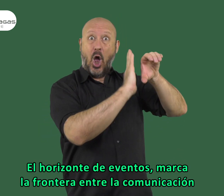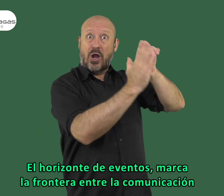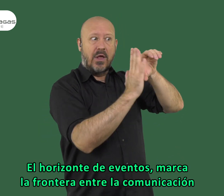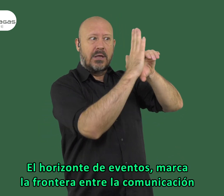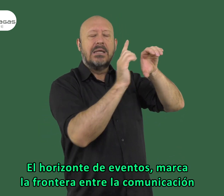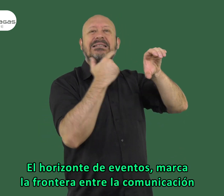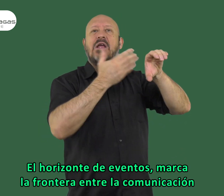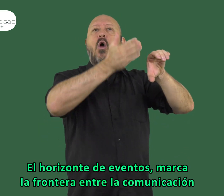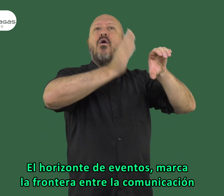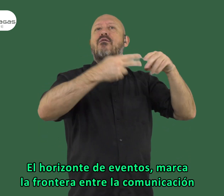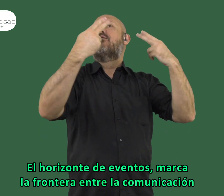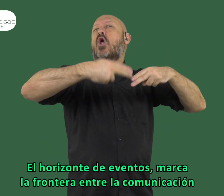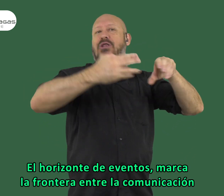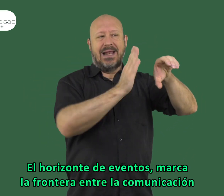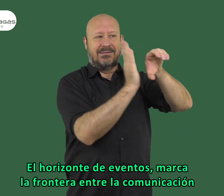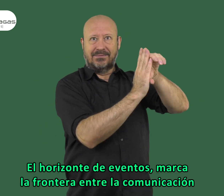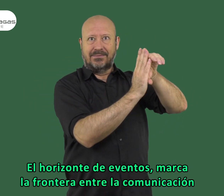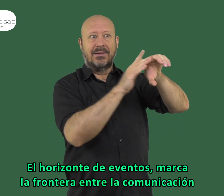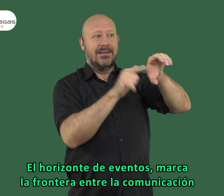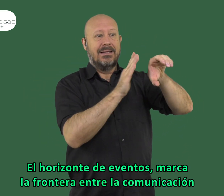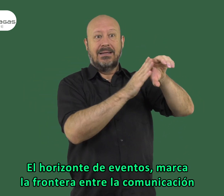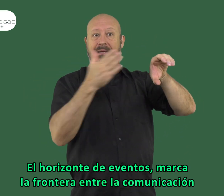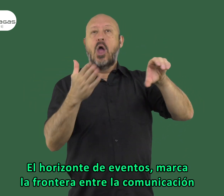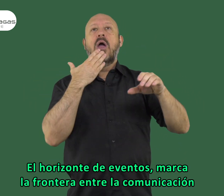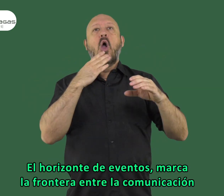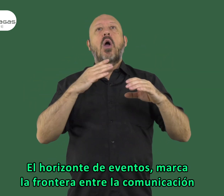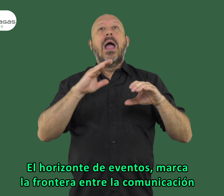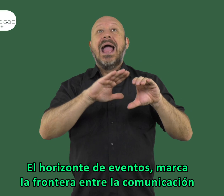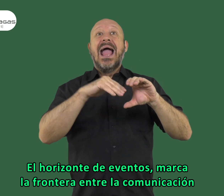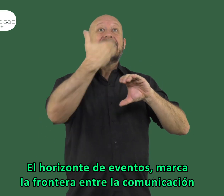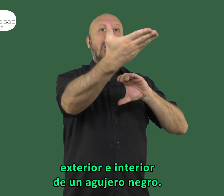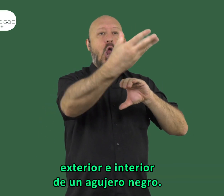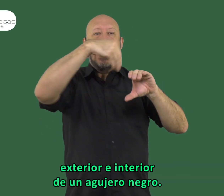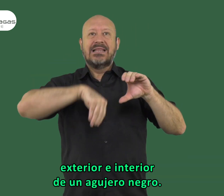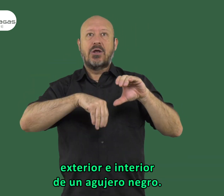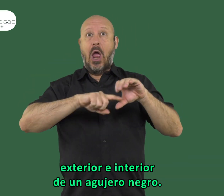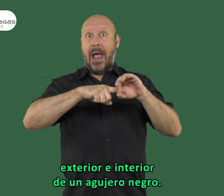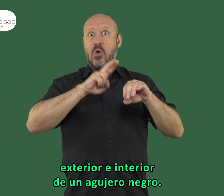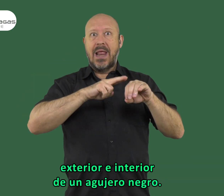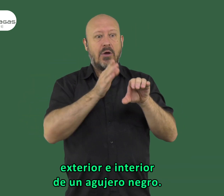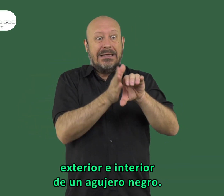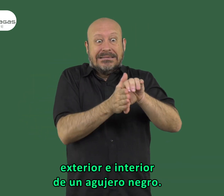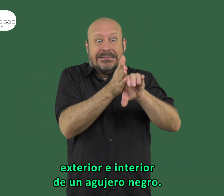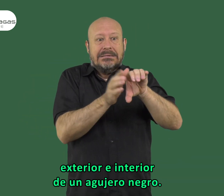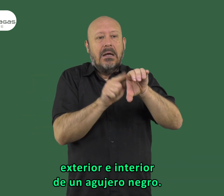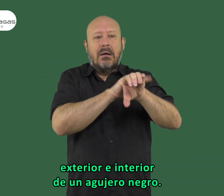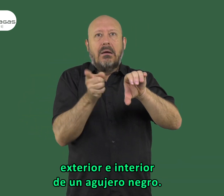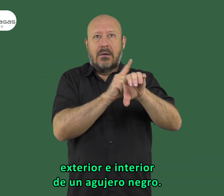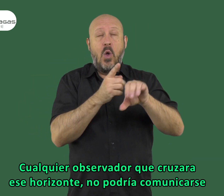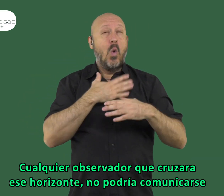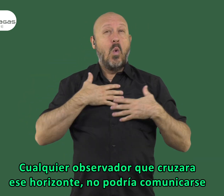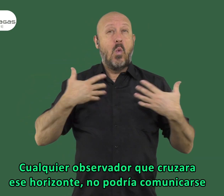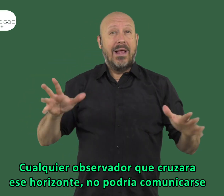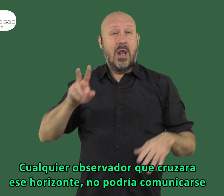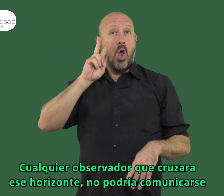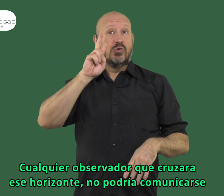horizonte de eventos marca la frontera entre la comunicación exterior e interior de un agujero negro.